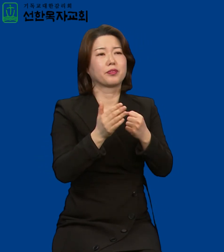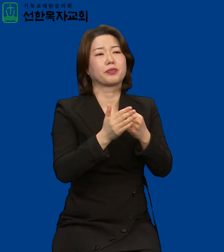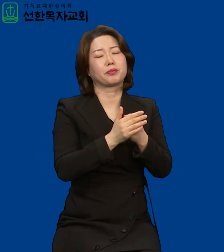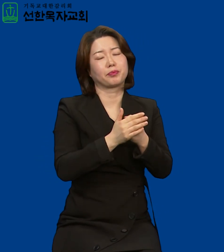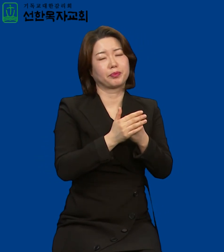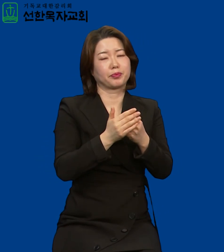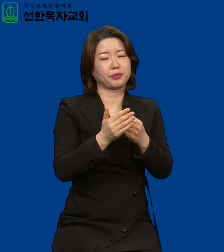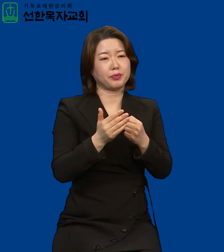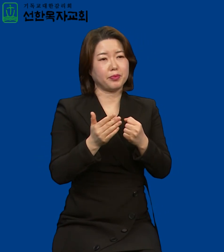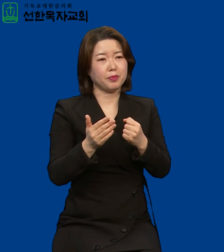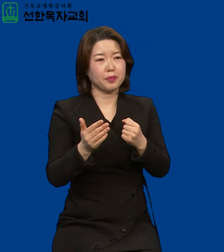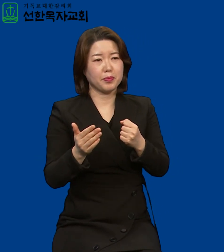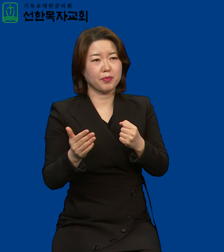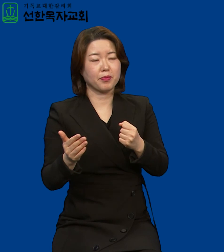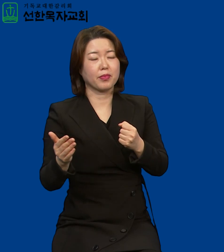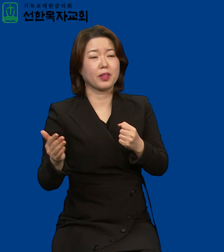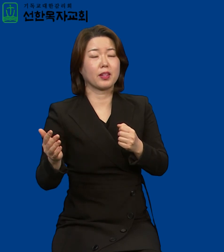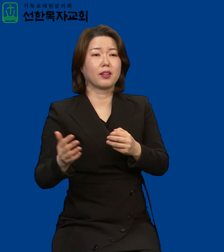부끄러워